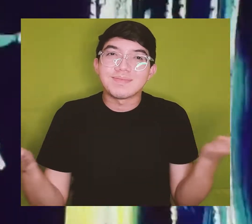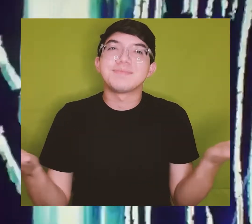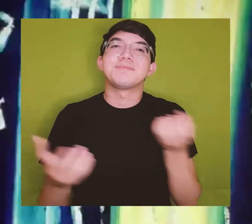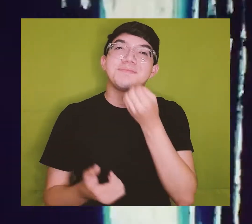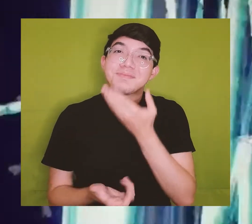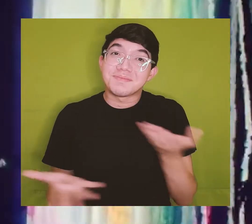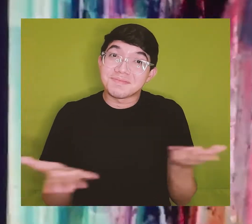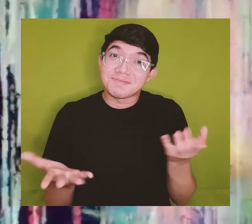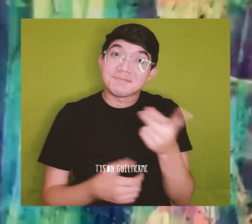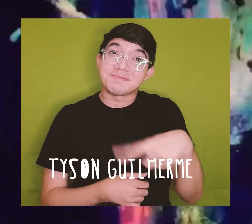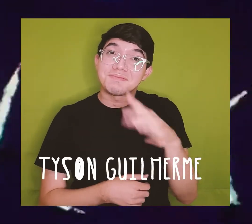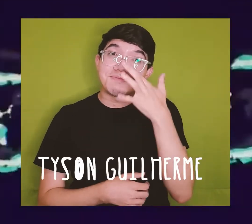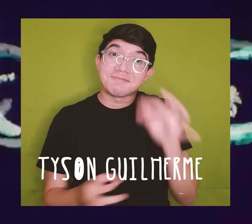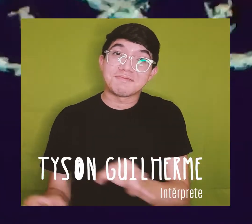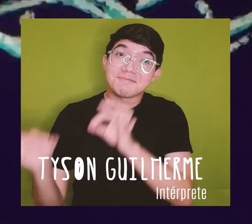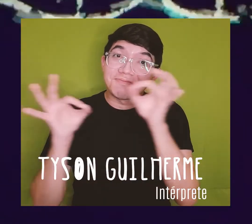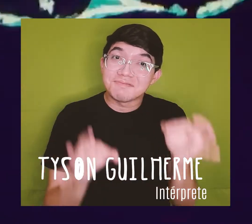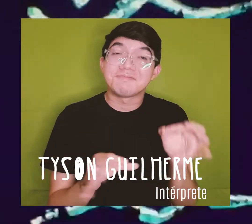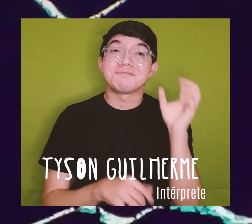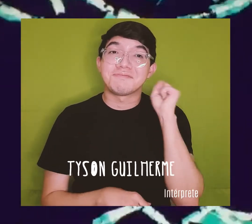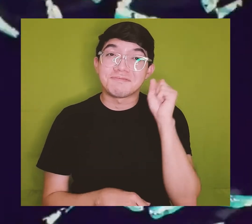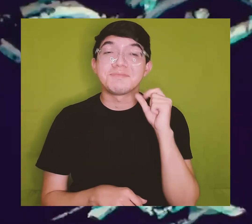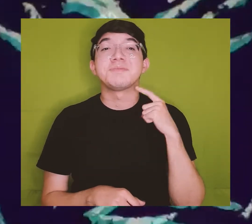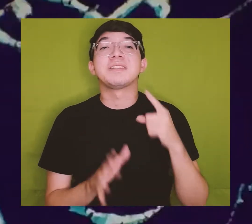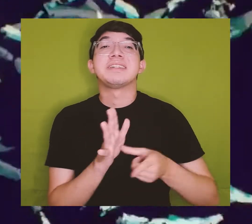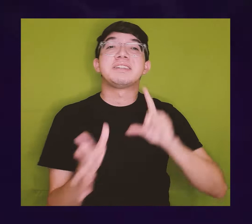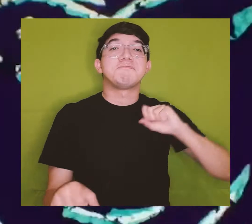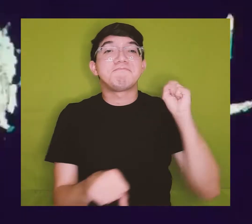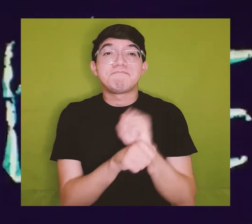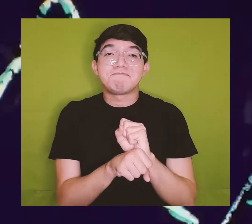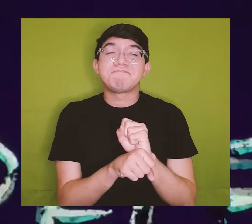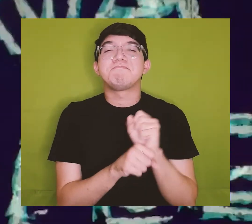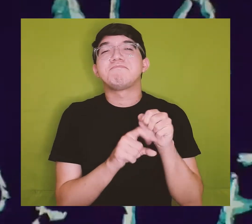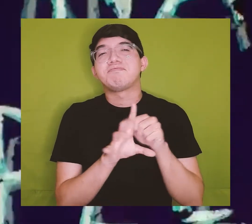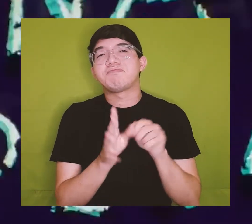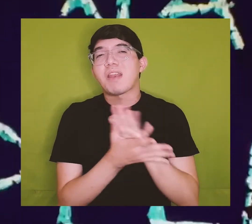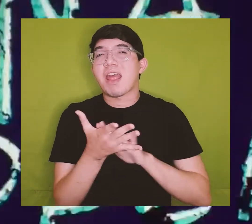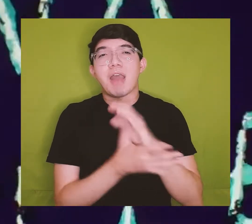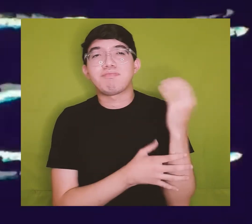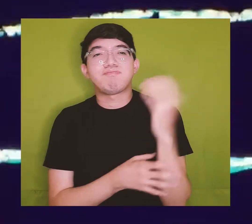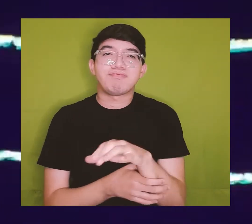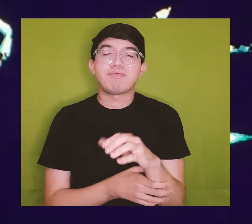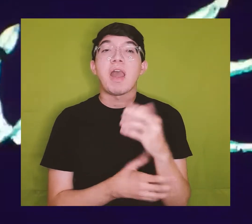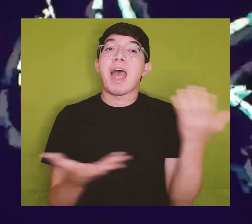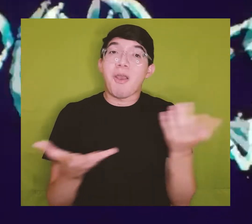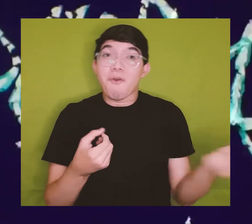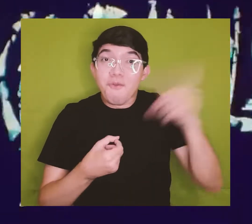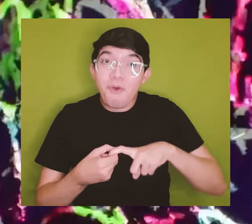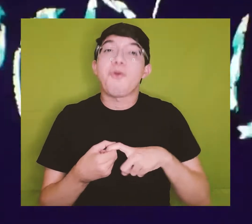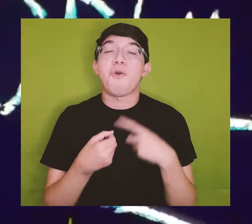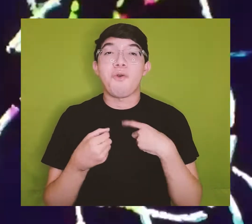Olá a todos, bom momento a quem nos está acompanhando. Nós voltamos depois de vários meses aqui sem lançar nada, né? Nosso Comer